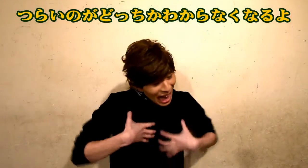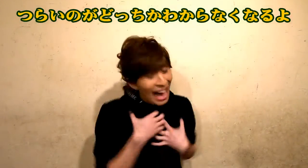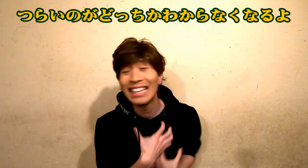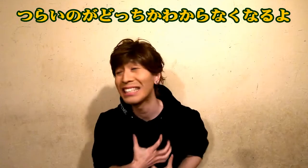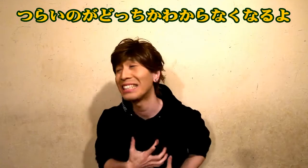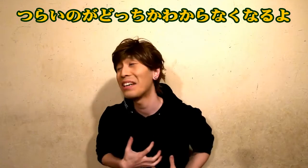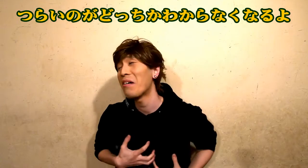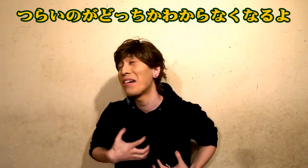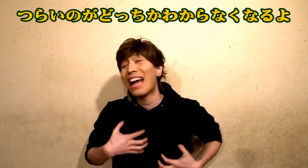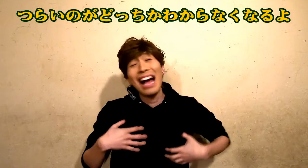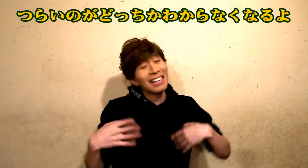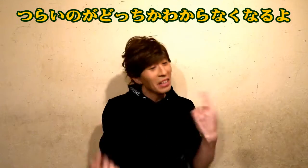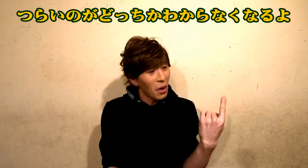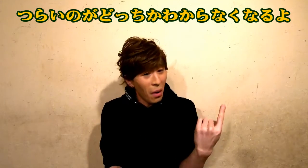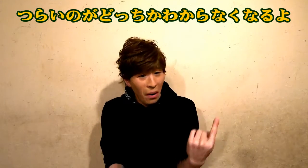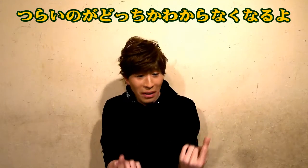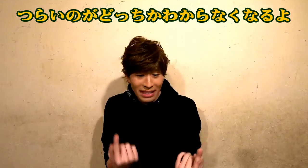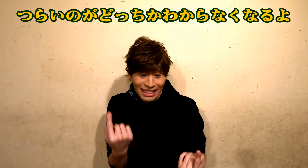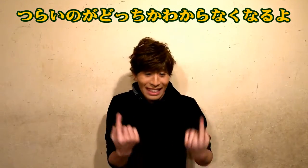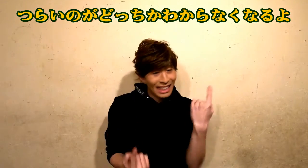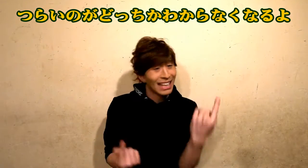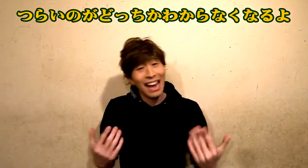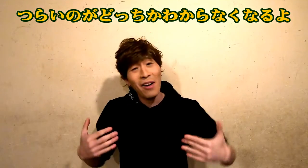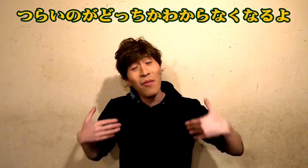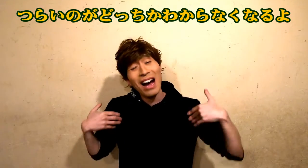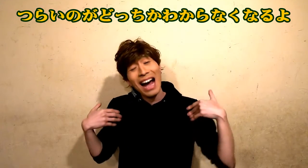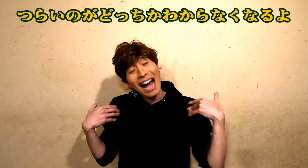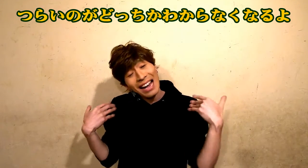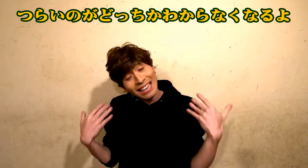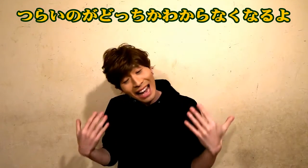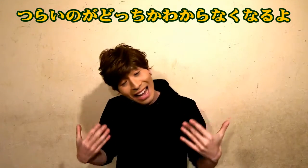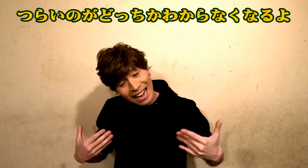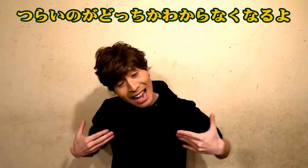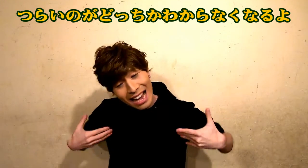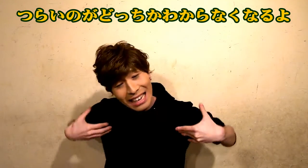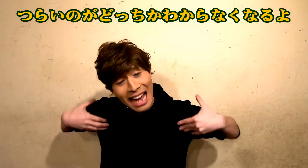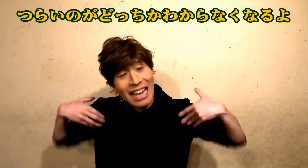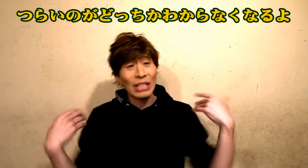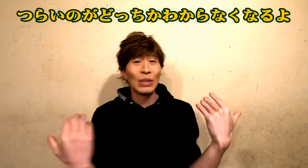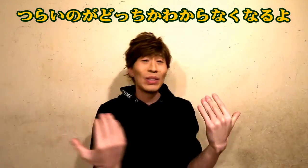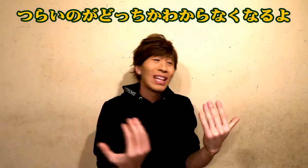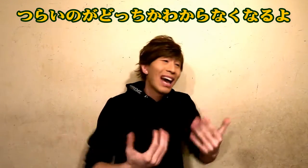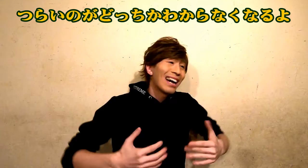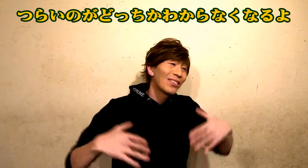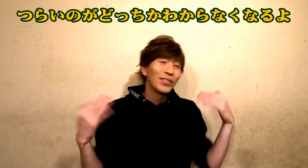いのがどっちかわからなくなるよ。